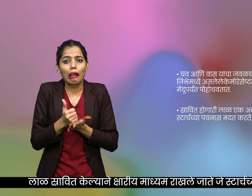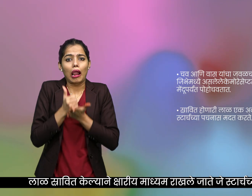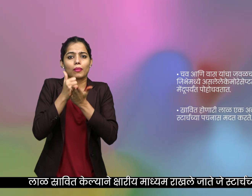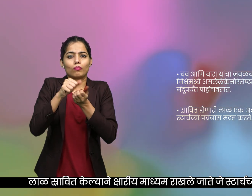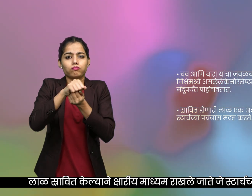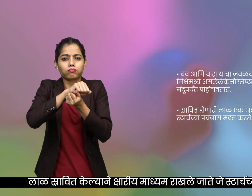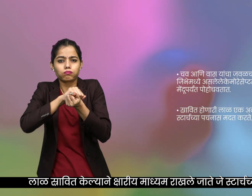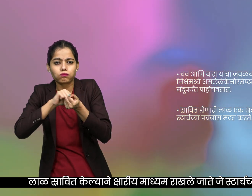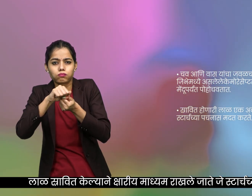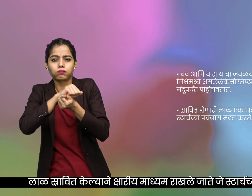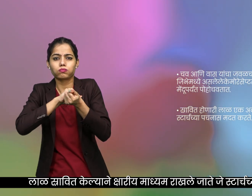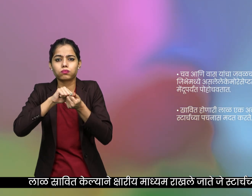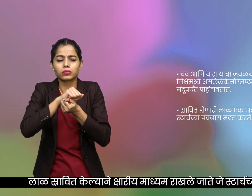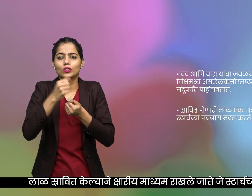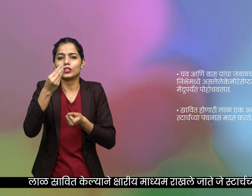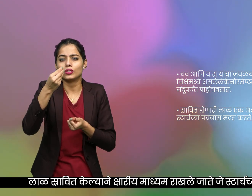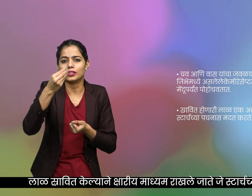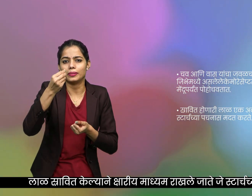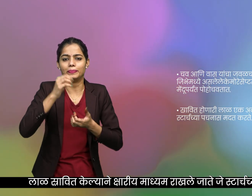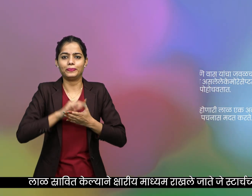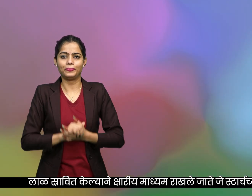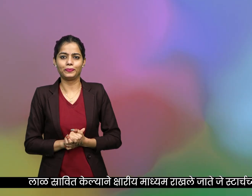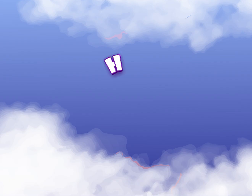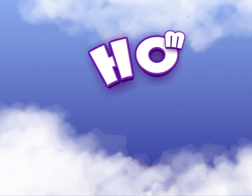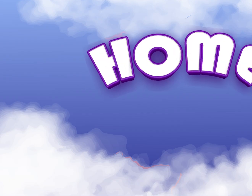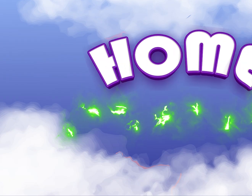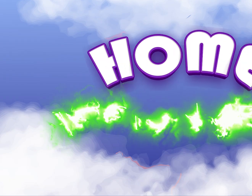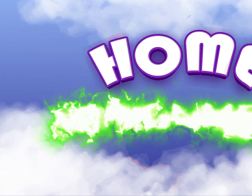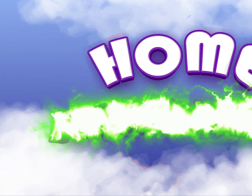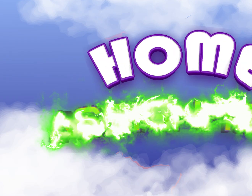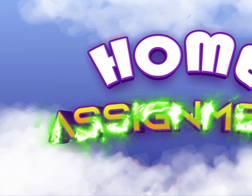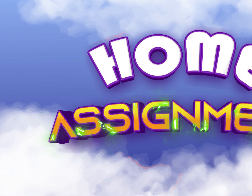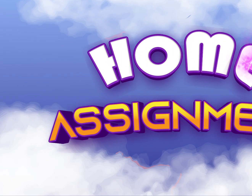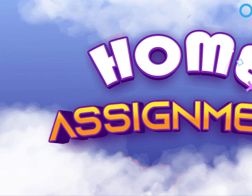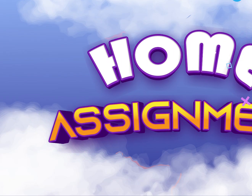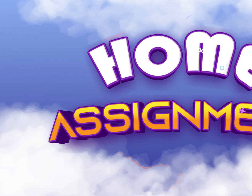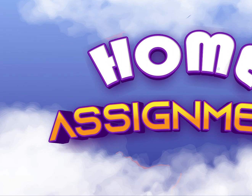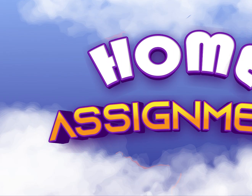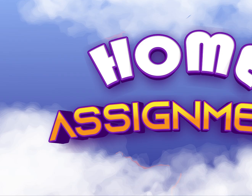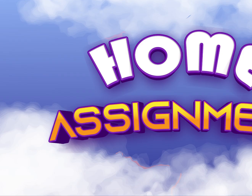Home assignment.